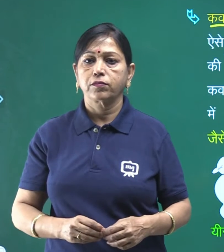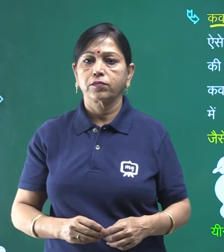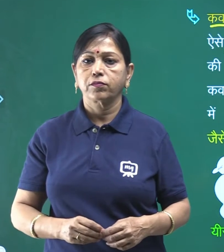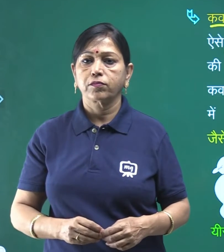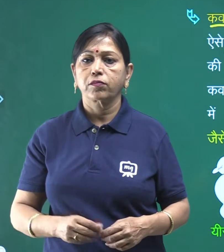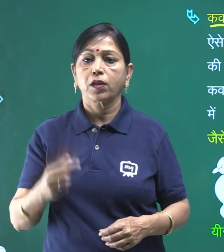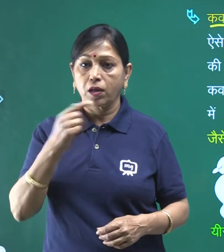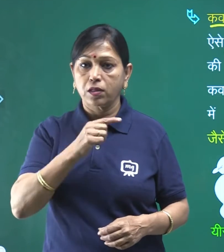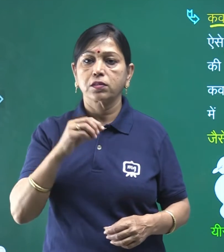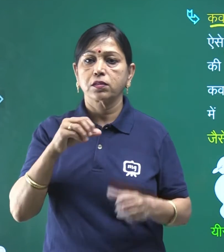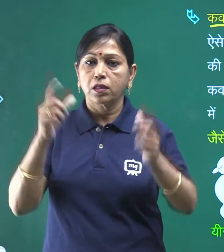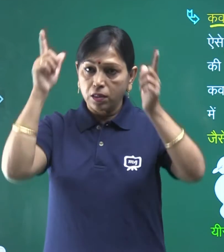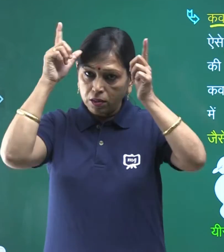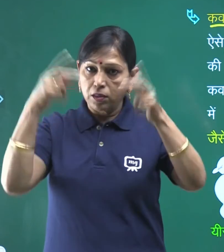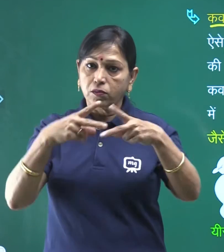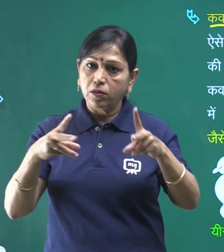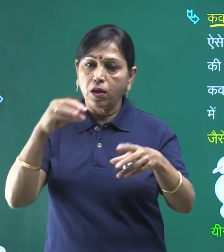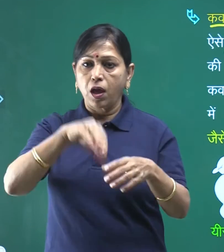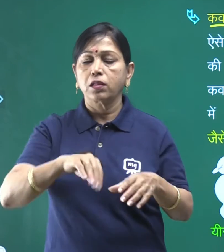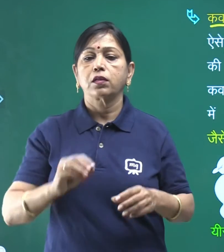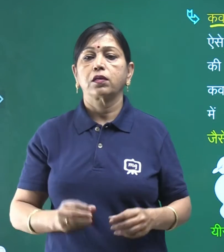ऐसे जीव आते हैं